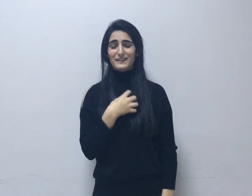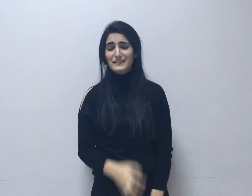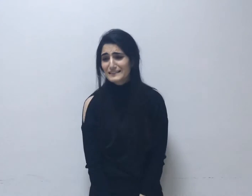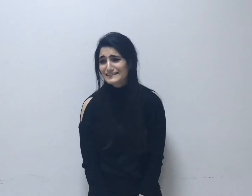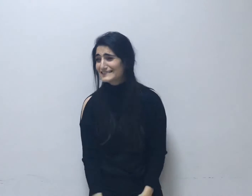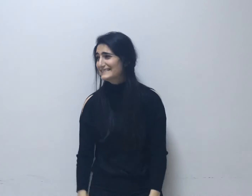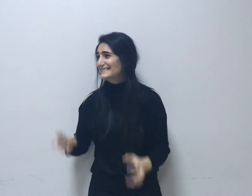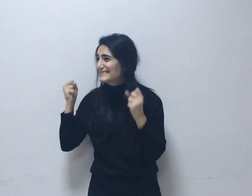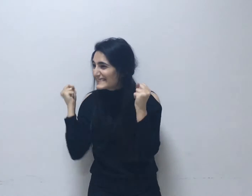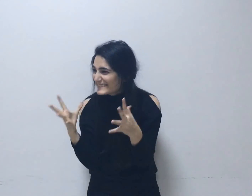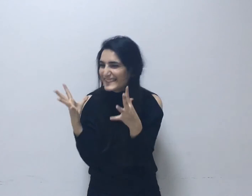Müzik